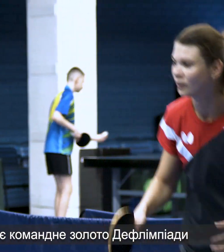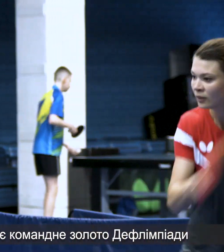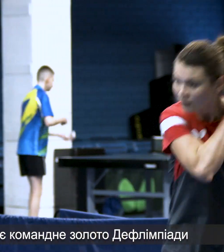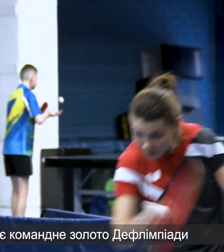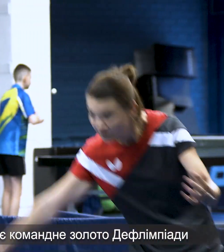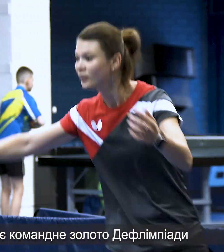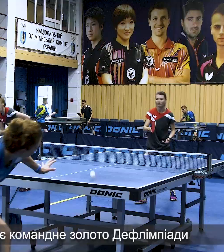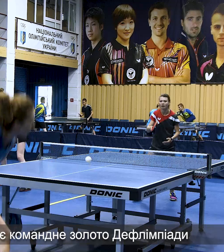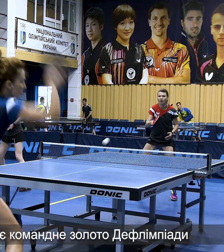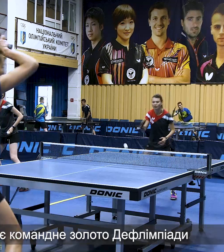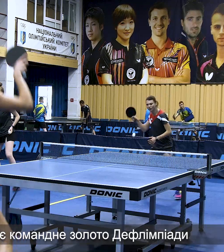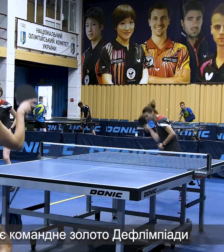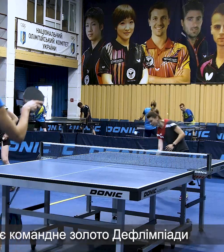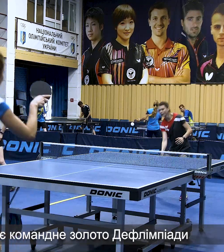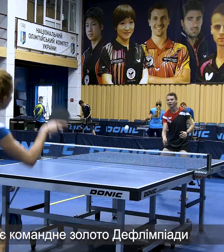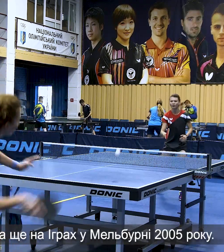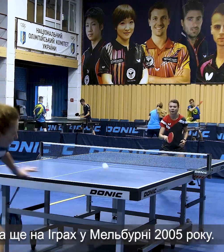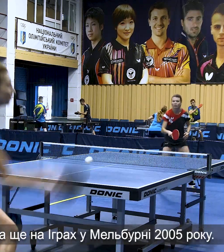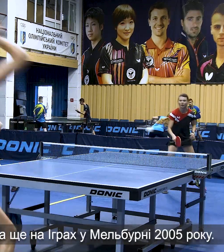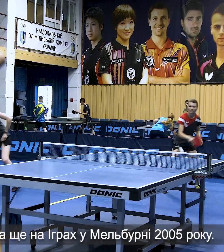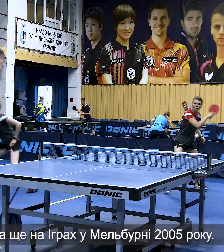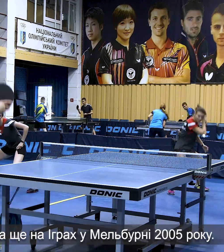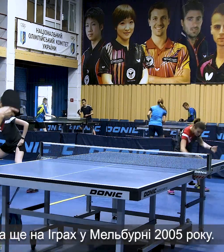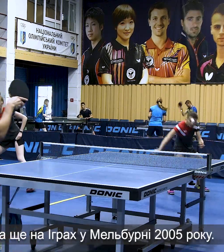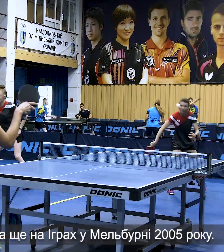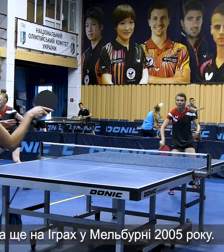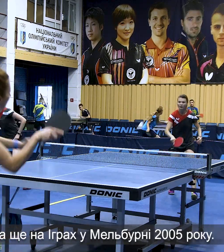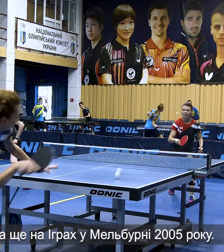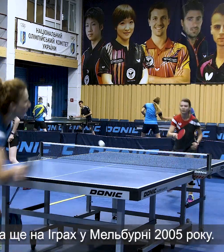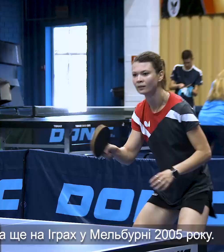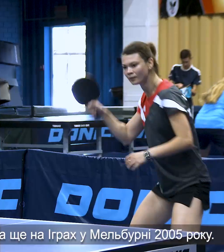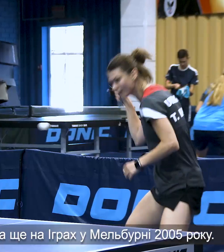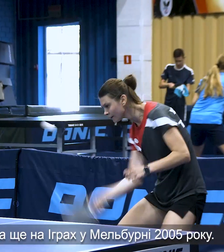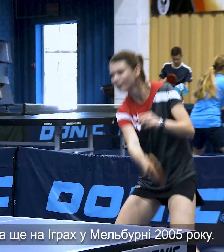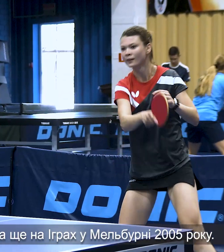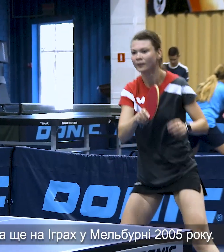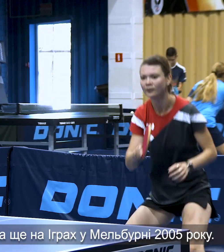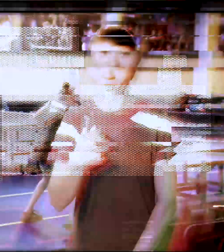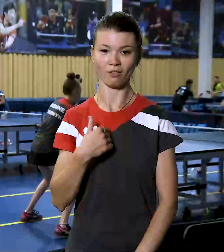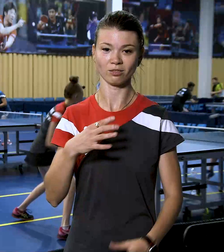своє командне золото дефлімпіади вона виборола ще на іграх у Мельбурні 2005 року.